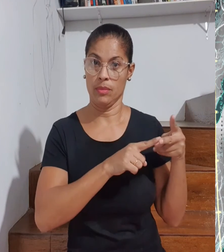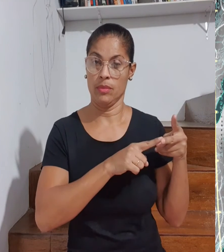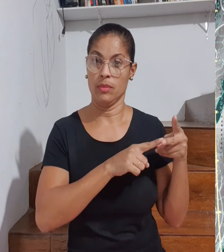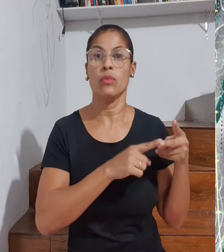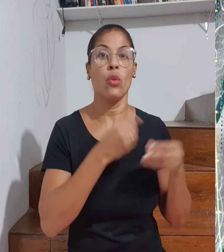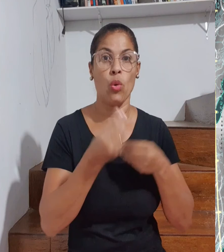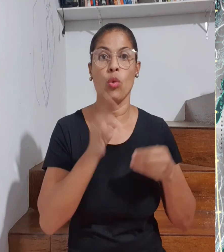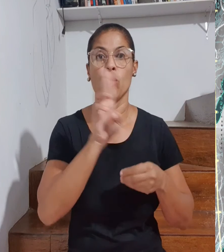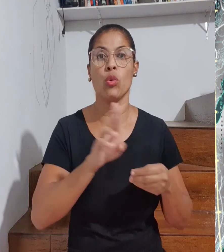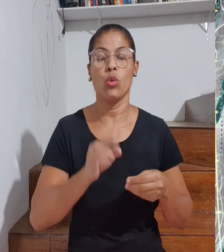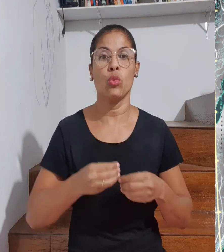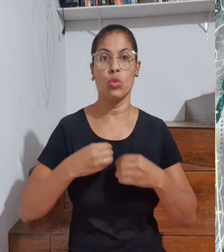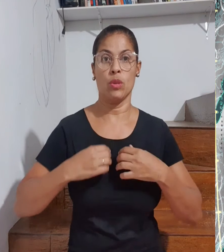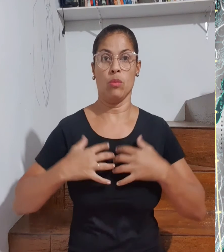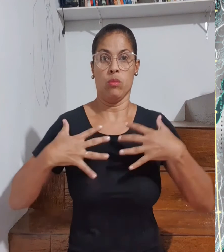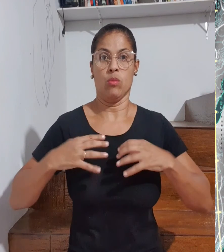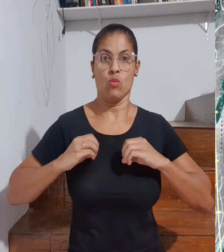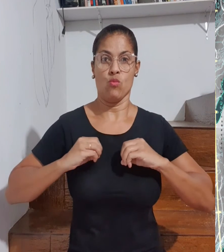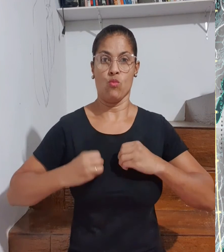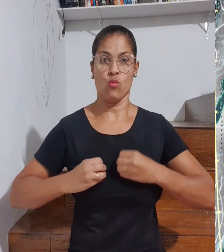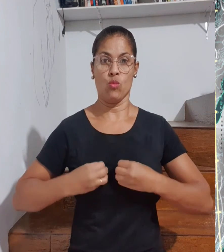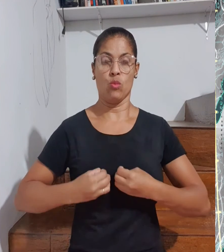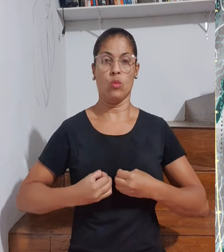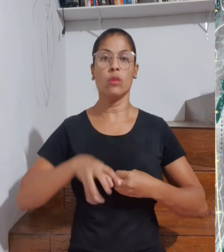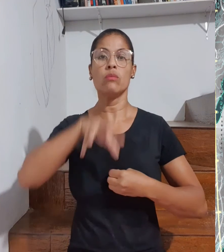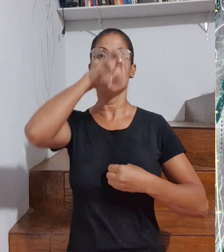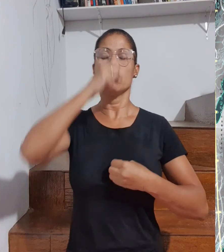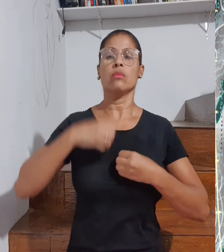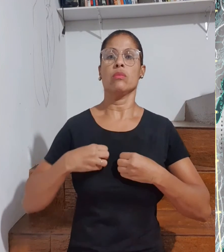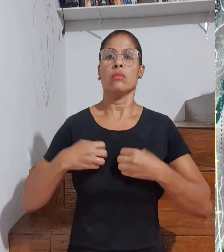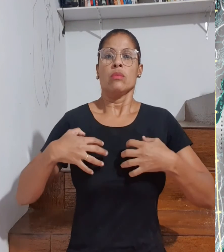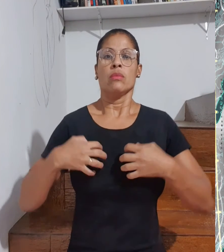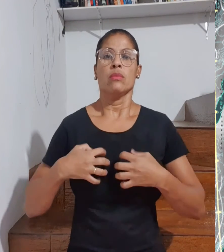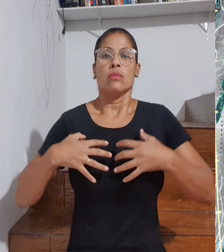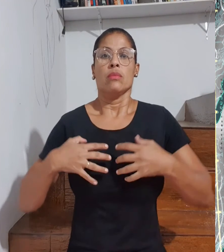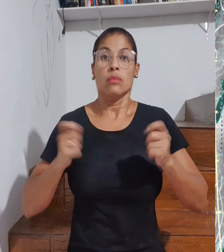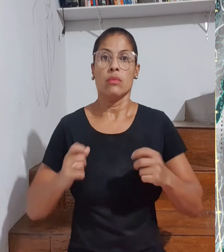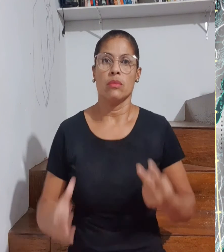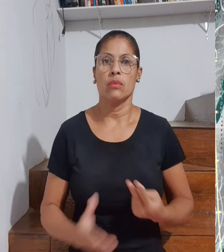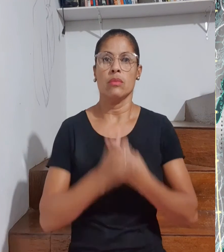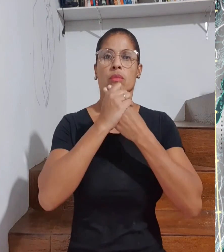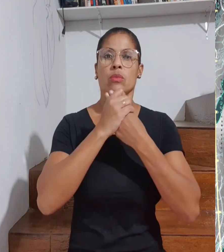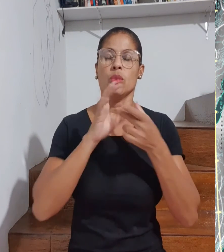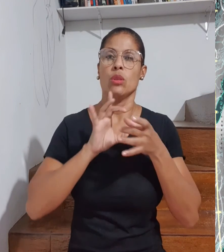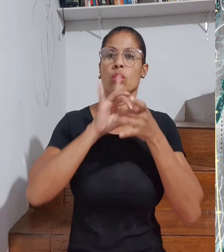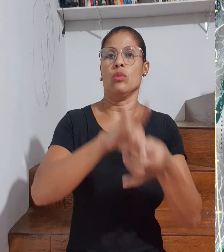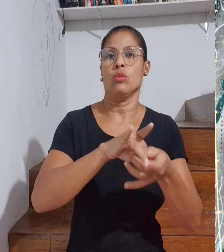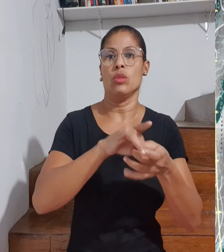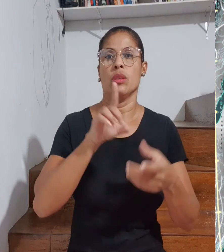tiotrópio, são usados como broncodilatadores em inalações. Podem ou não ser associados com